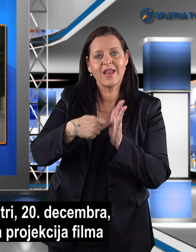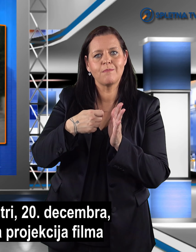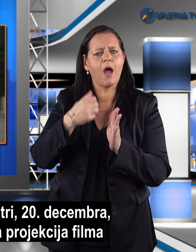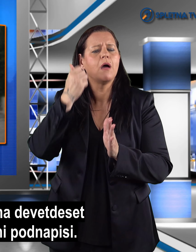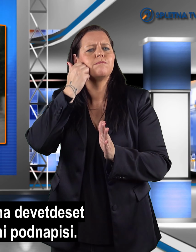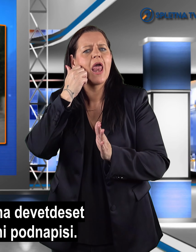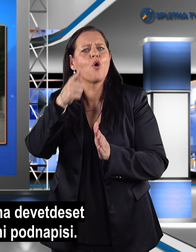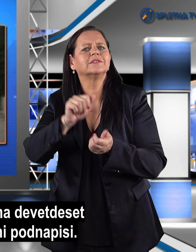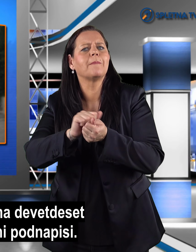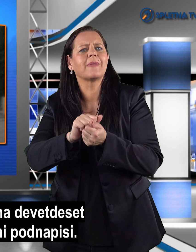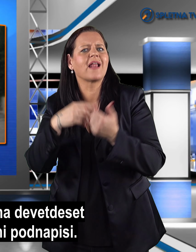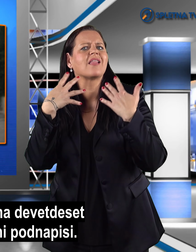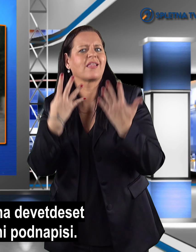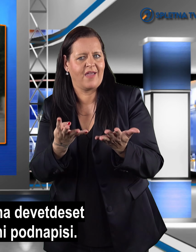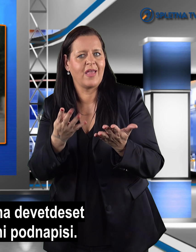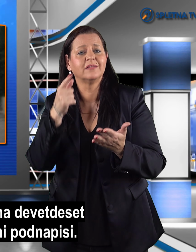s slovenskimi podnapisi.